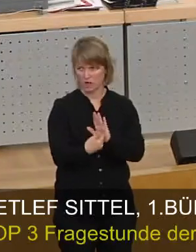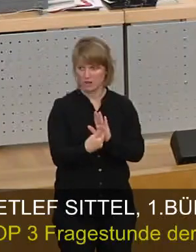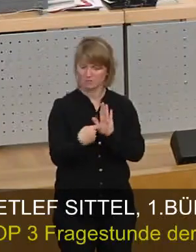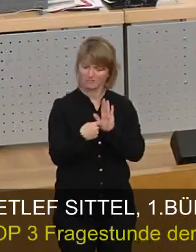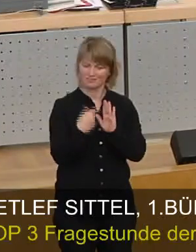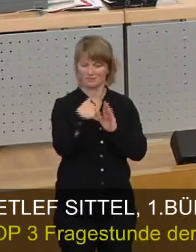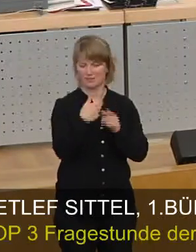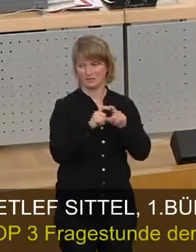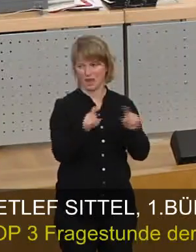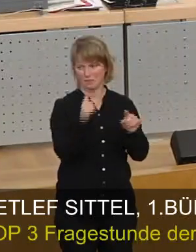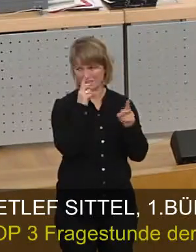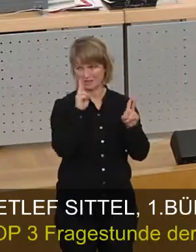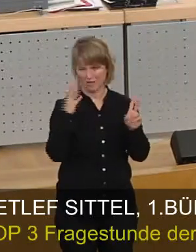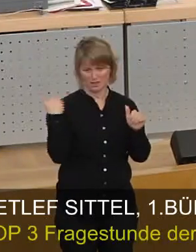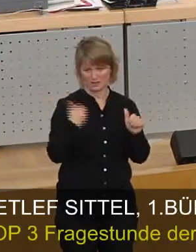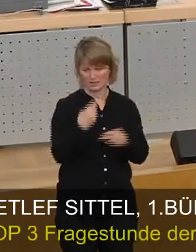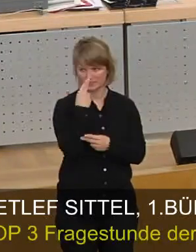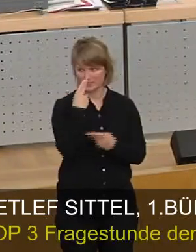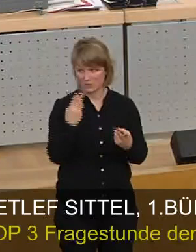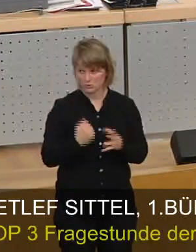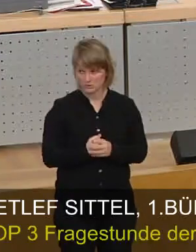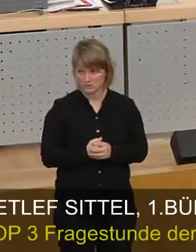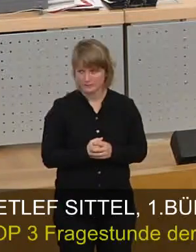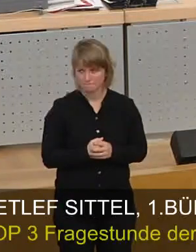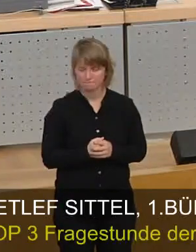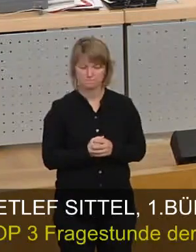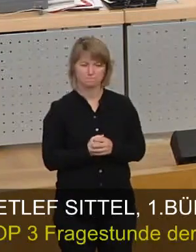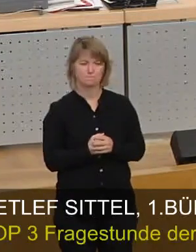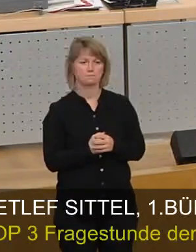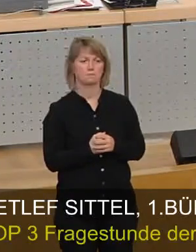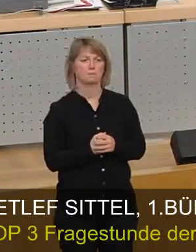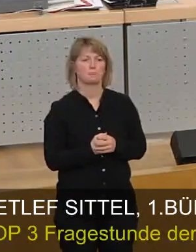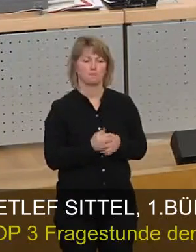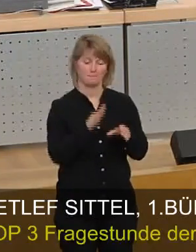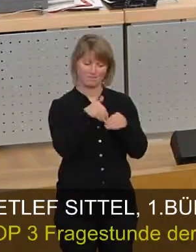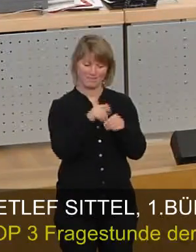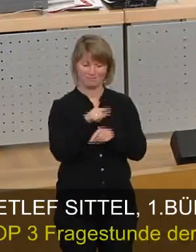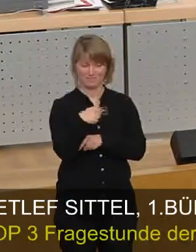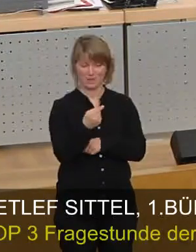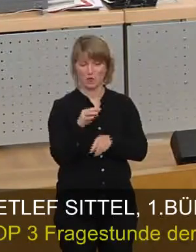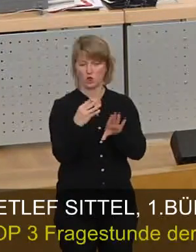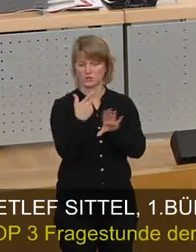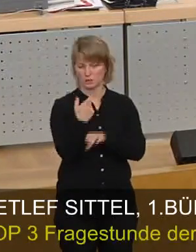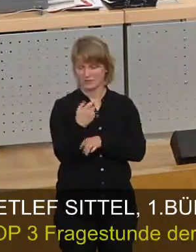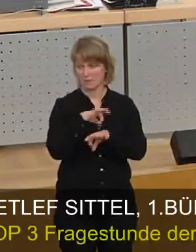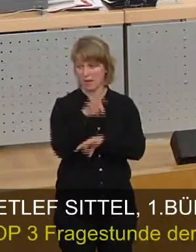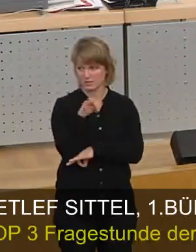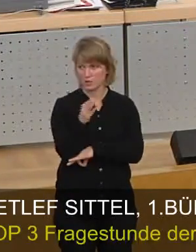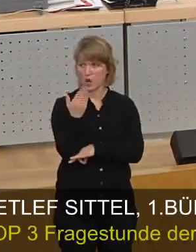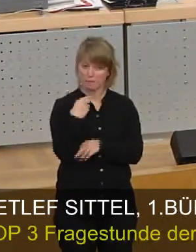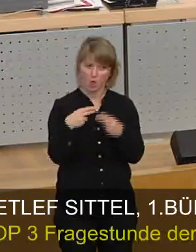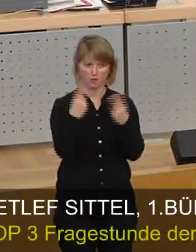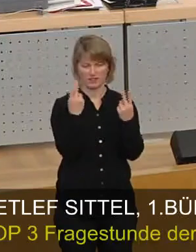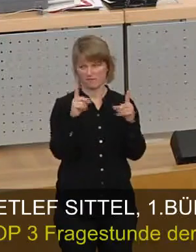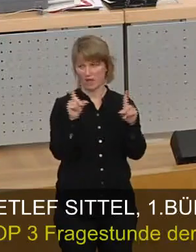Sicherheitsgeschehen beschäftigt und auch die Frage des subjektiven Sicherheitsgefühls beschäftigt. Und hierzu wird es am 29. März eine öffentliche Veranstaltung